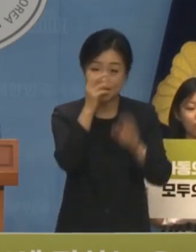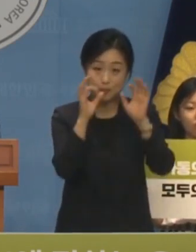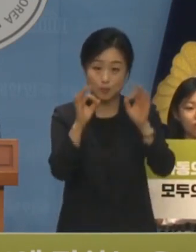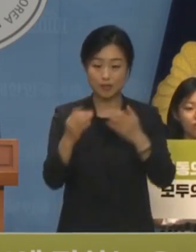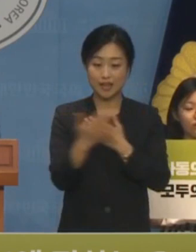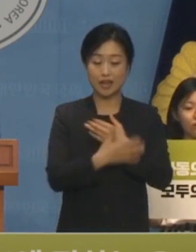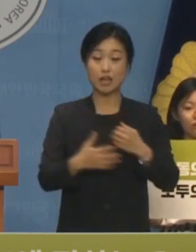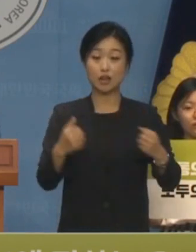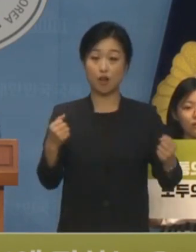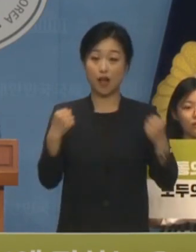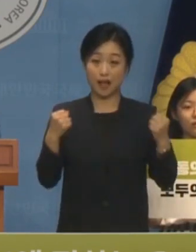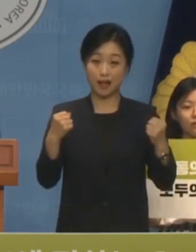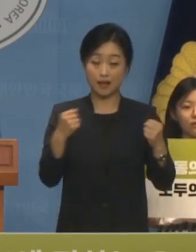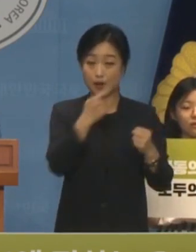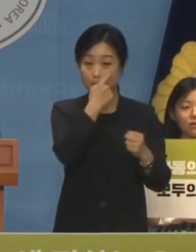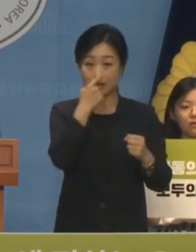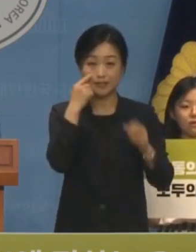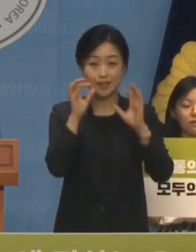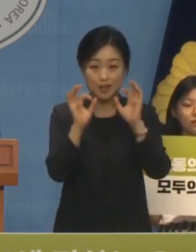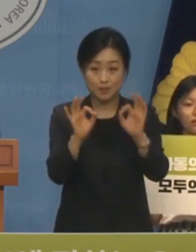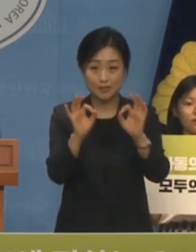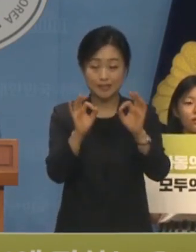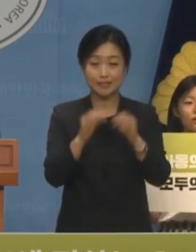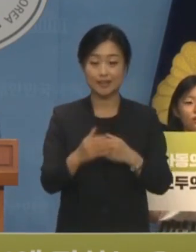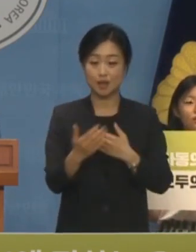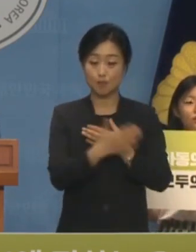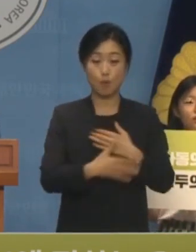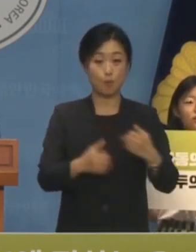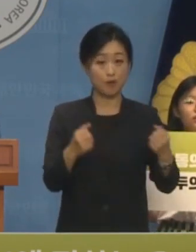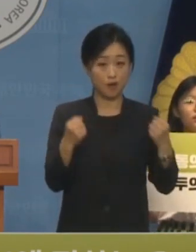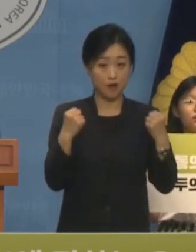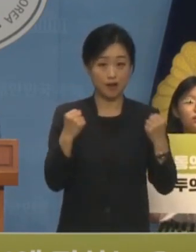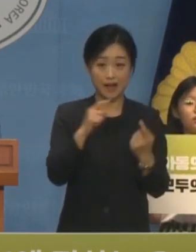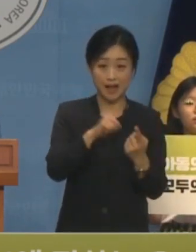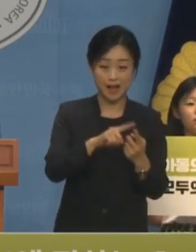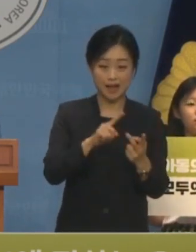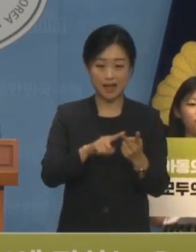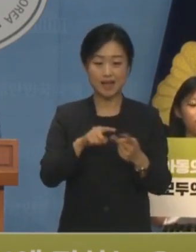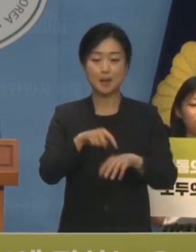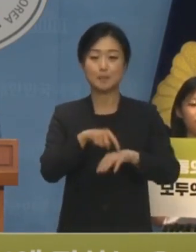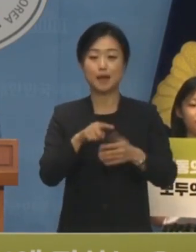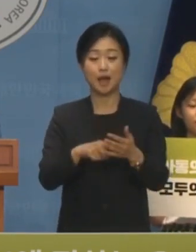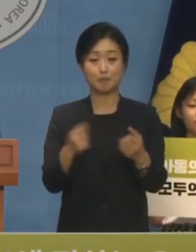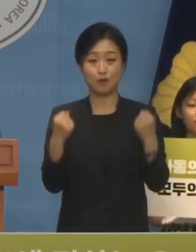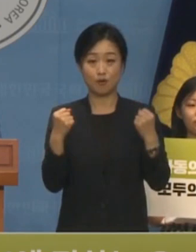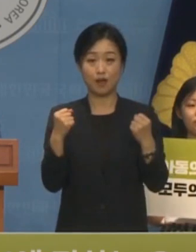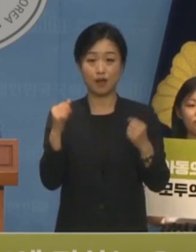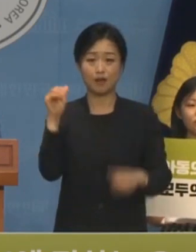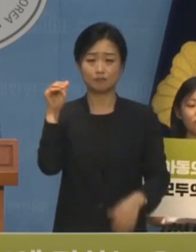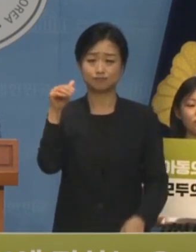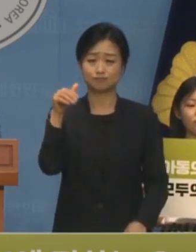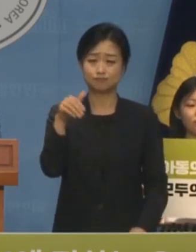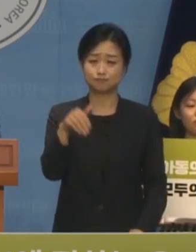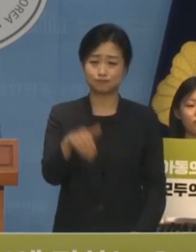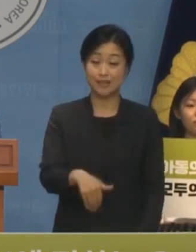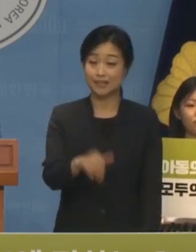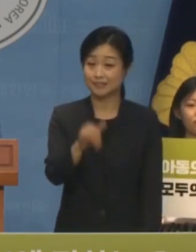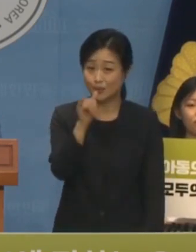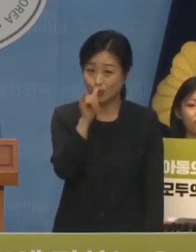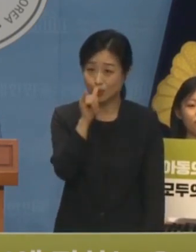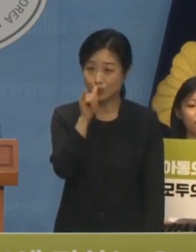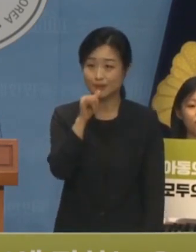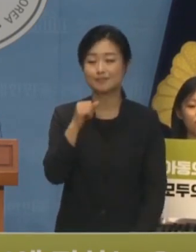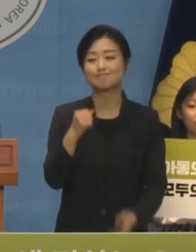건강 지표 결과를 통해 아동들의 신체 건강과 마음 건강이 급속도로 악화되고 있다고